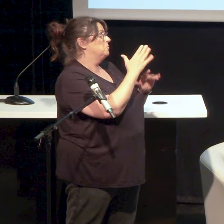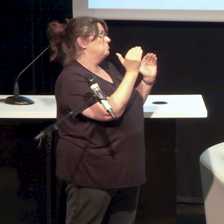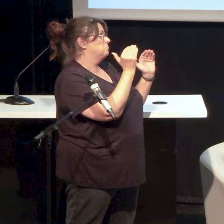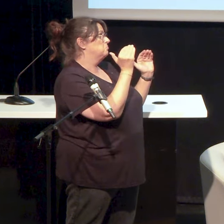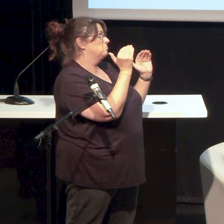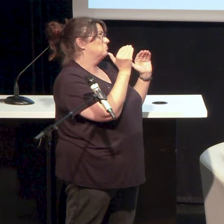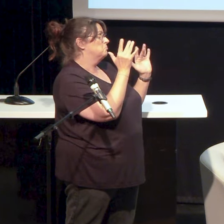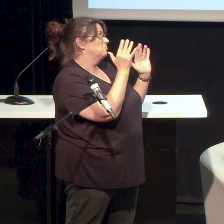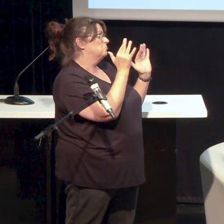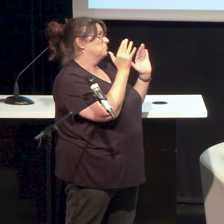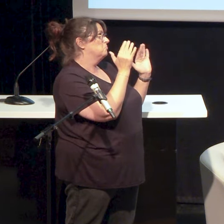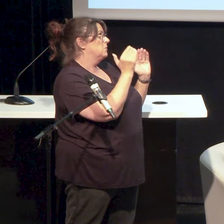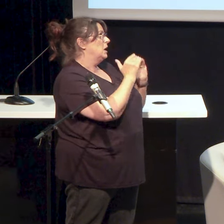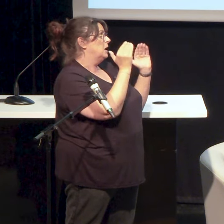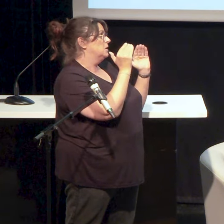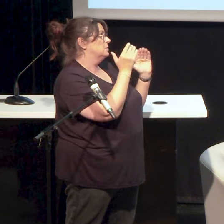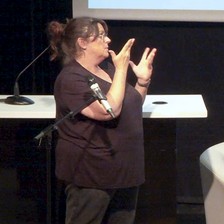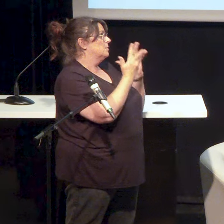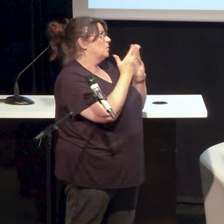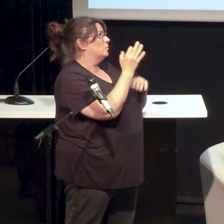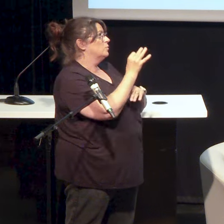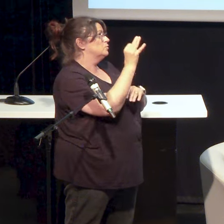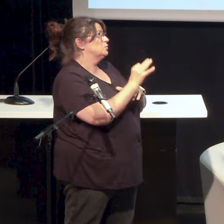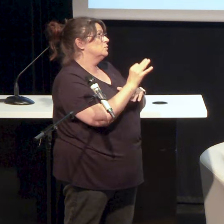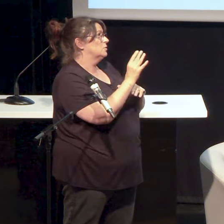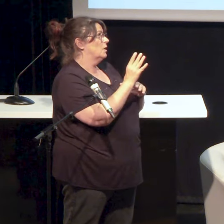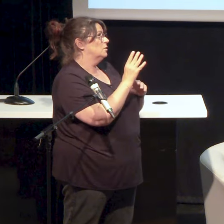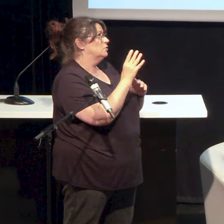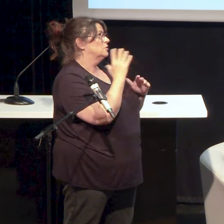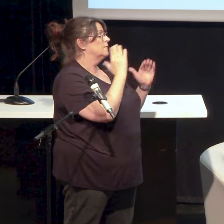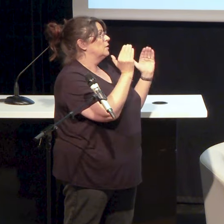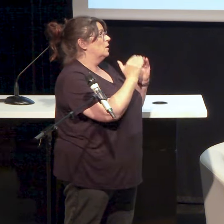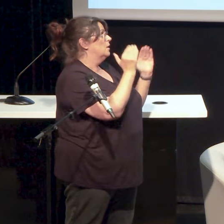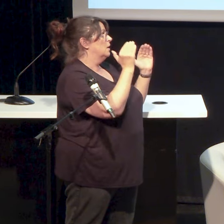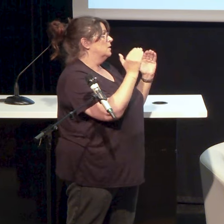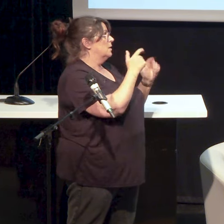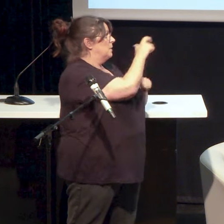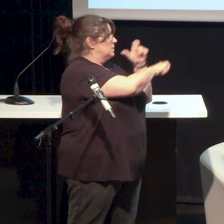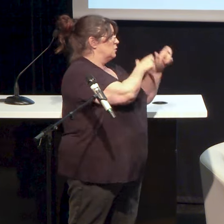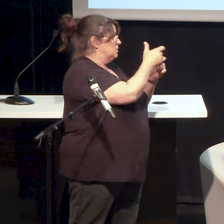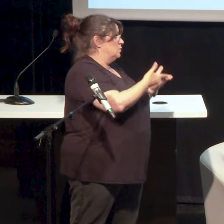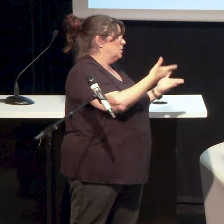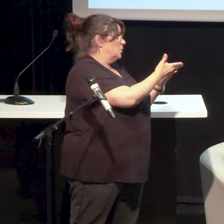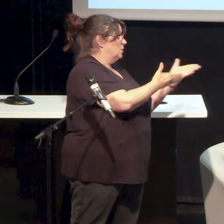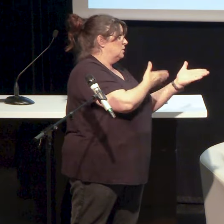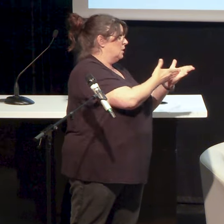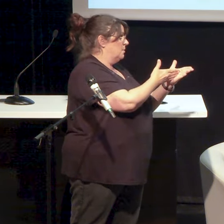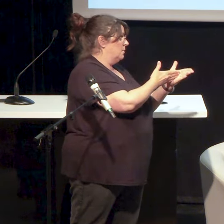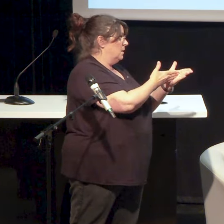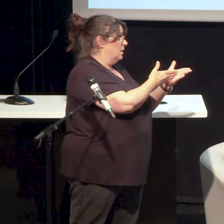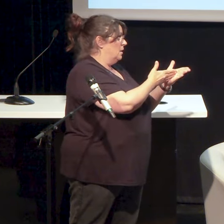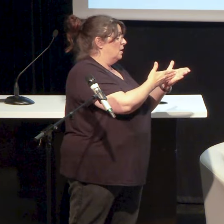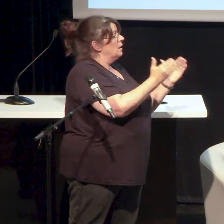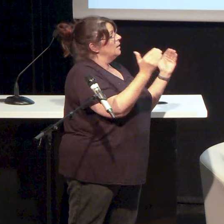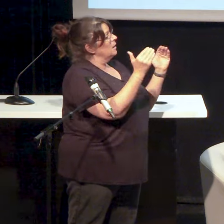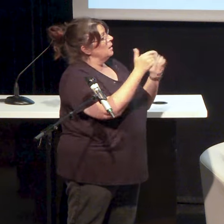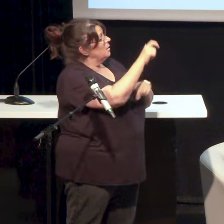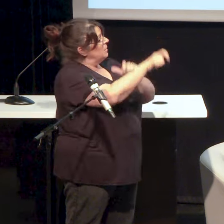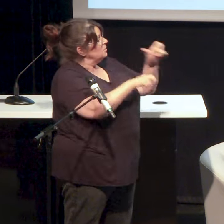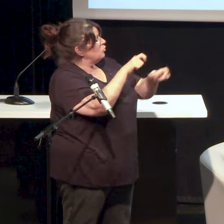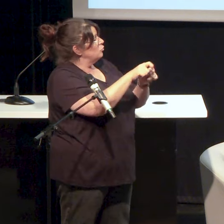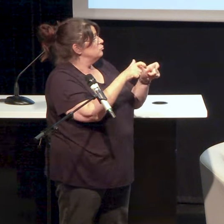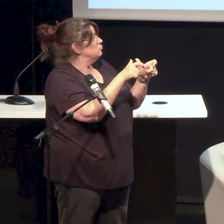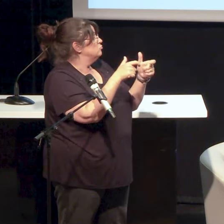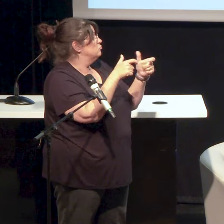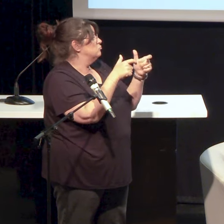entre par rapport au pourcentage, donc l'égalité entre personnes en situation de handicap et personnes